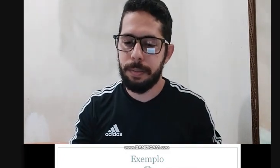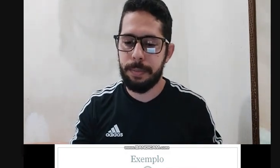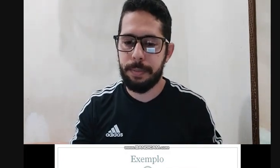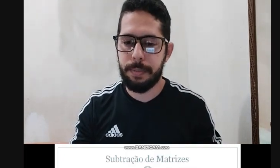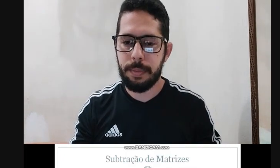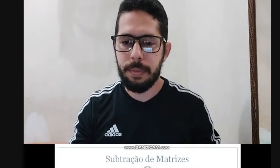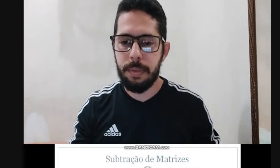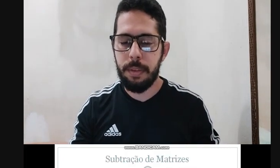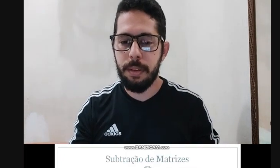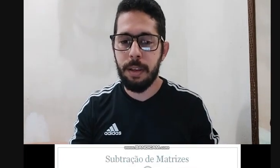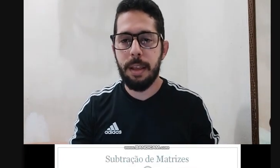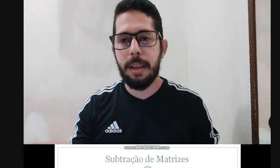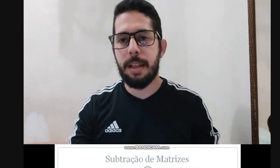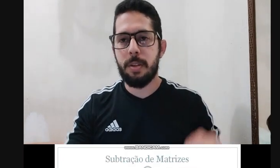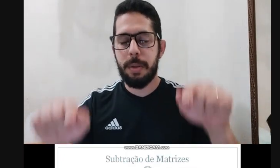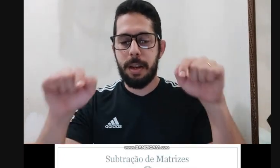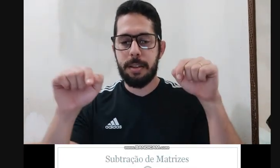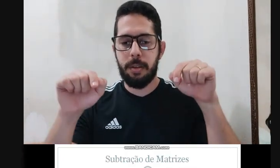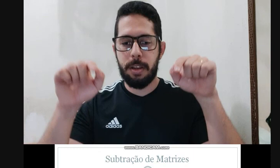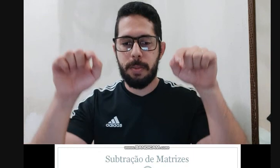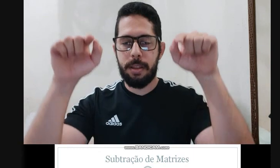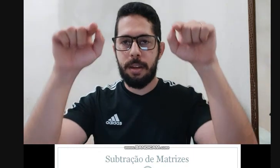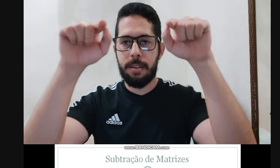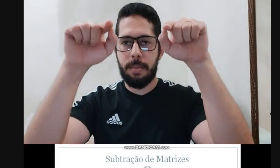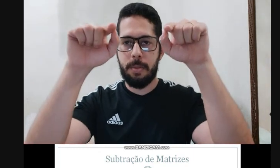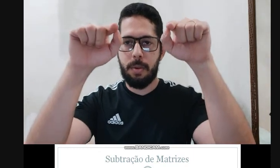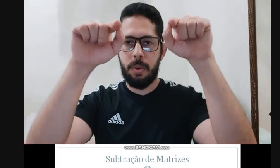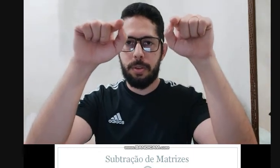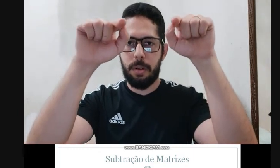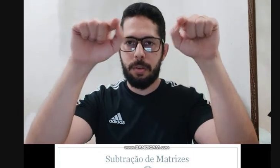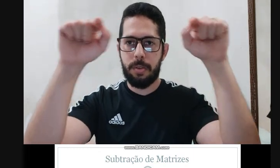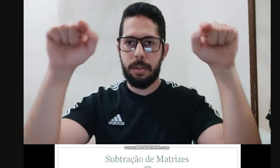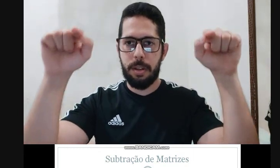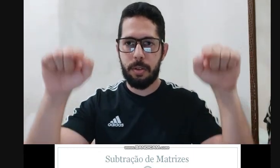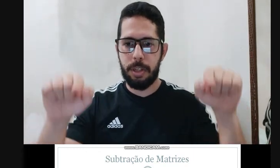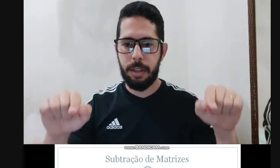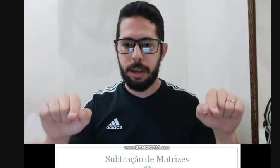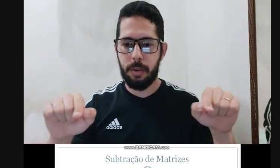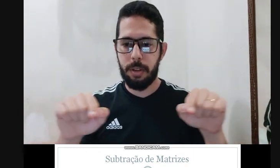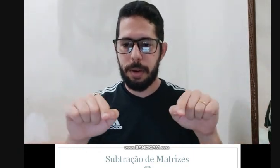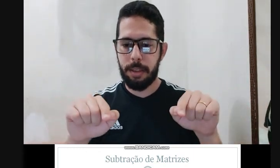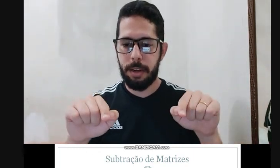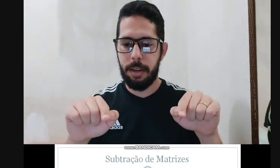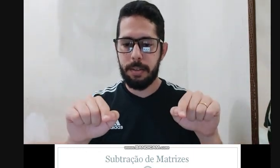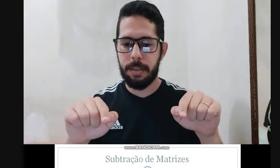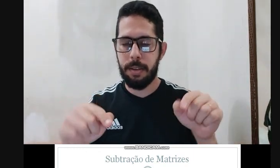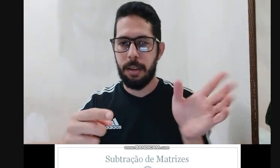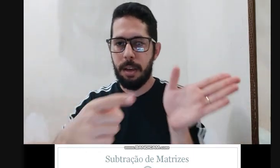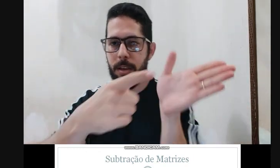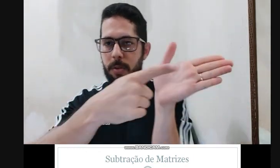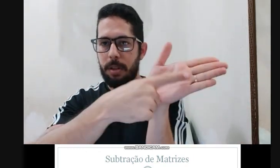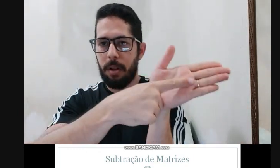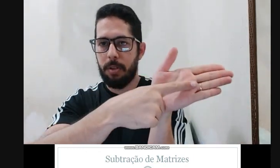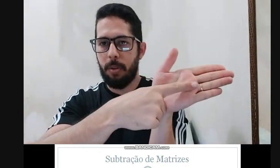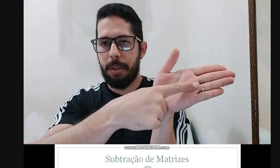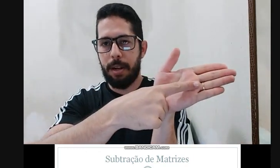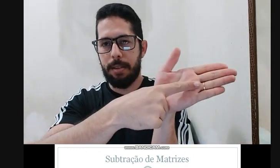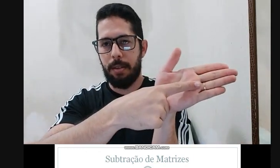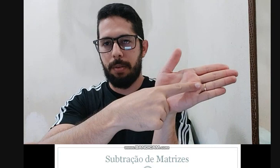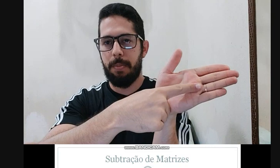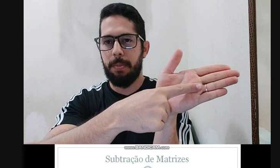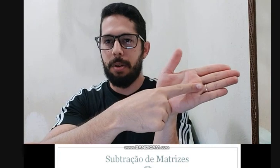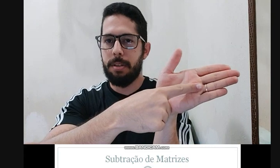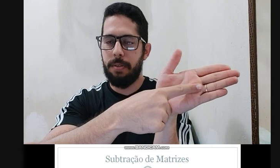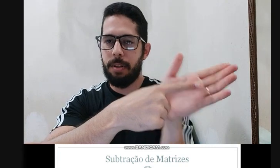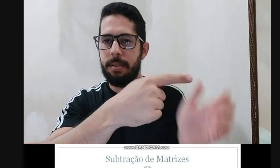certo? Na subtração das matrizes, a mesma coisa, ó, sinal genérico de matriz e o sinal de